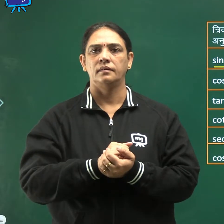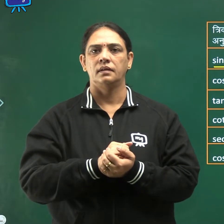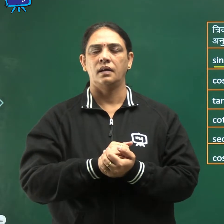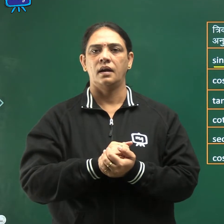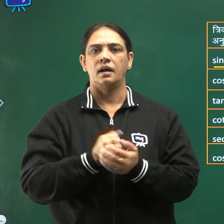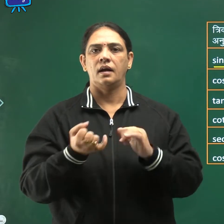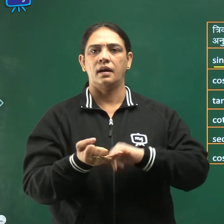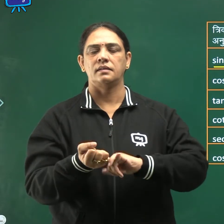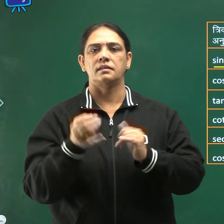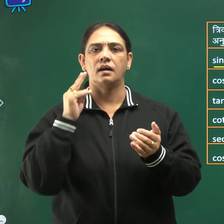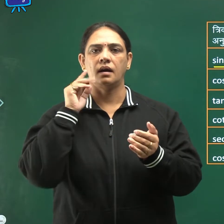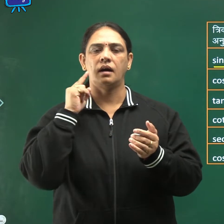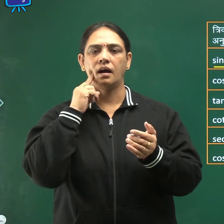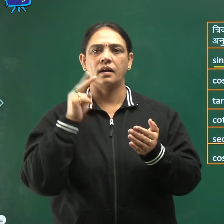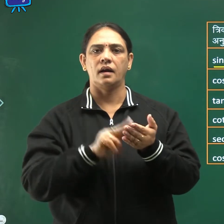साइन